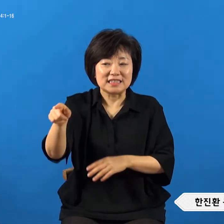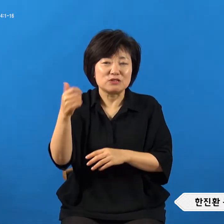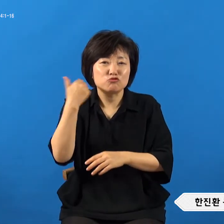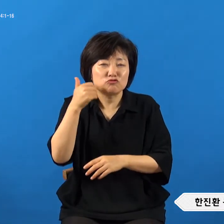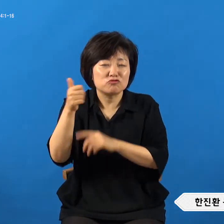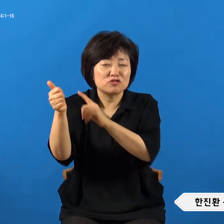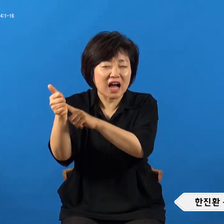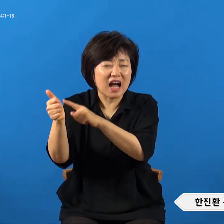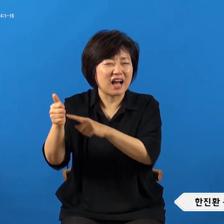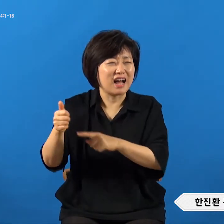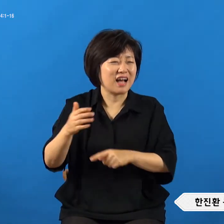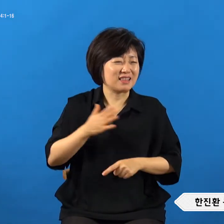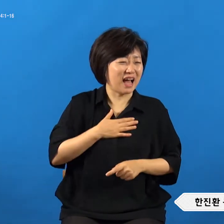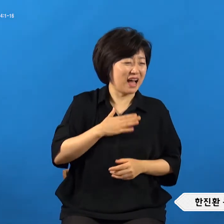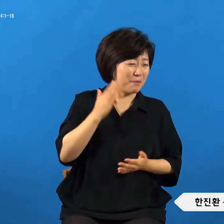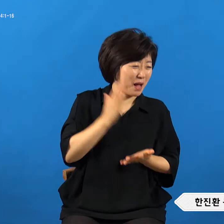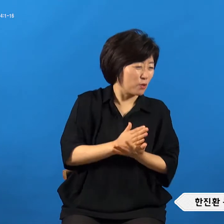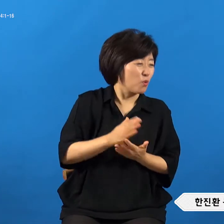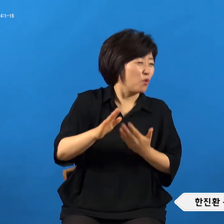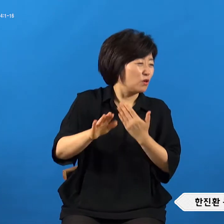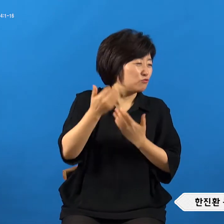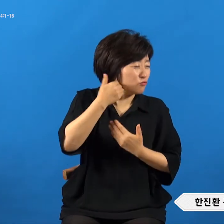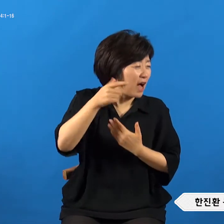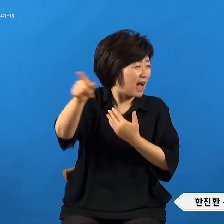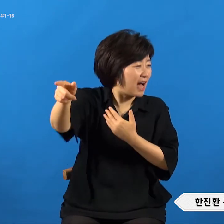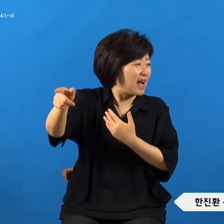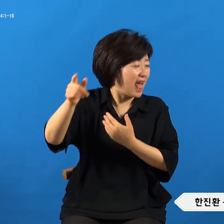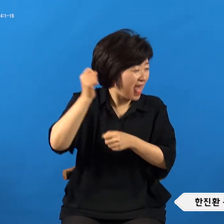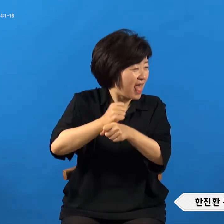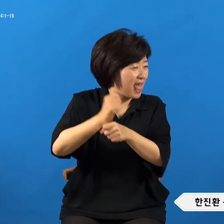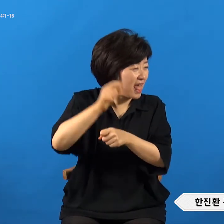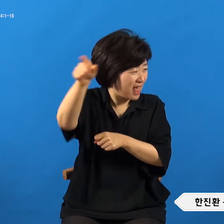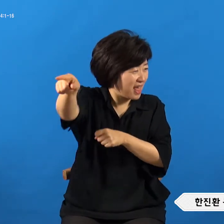삽니다. 자, 오늘 말씀은